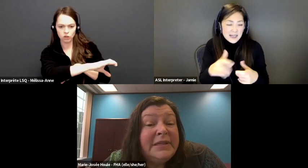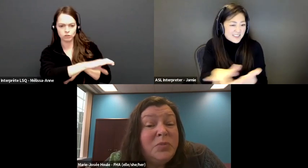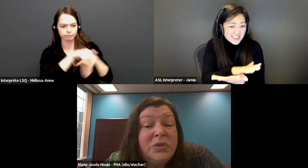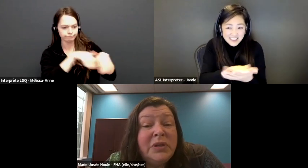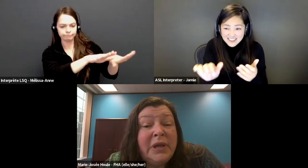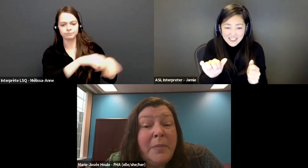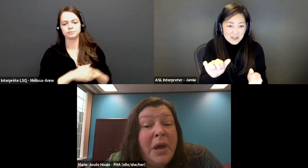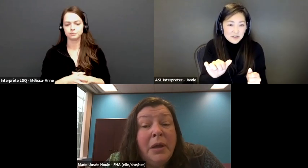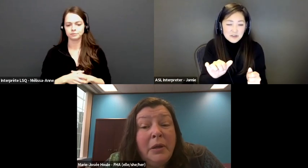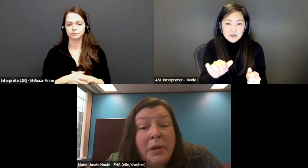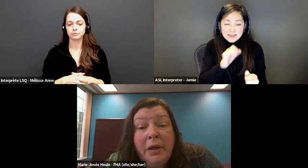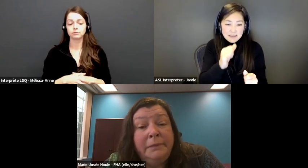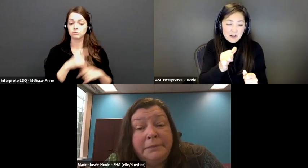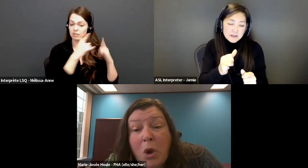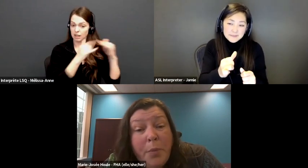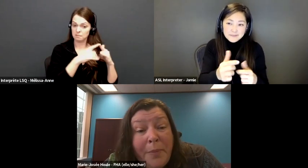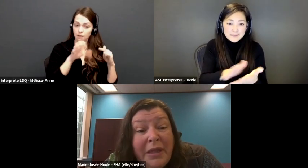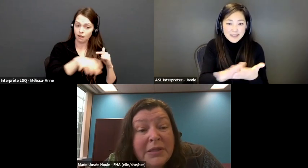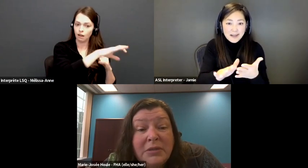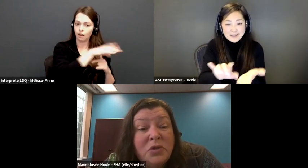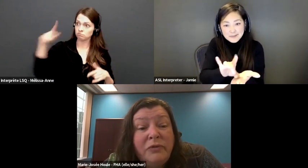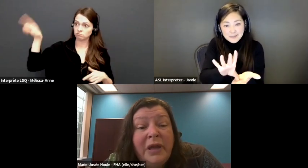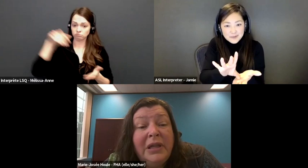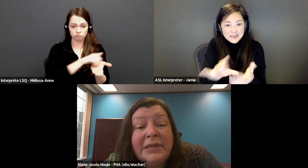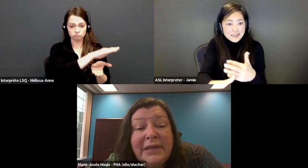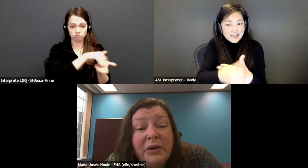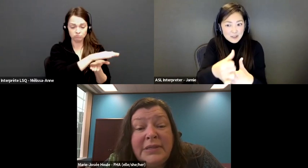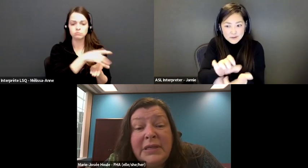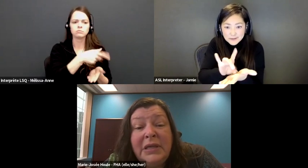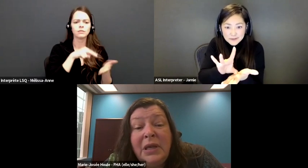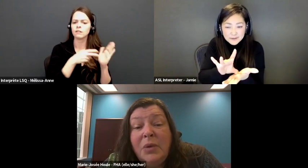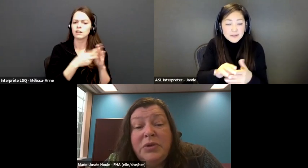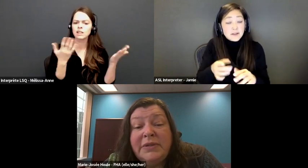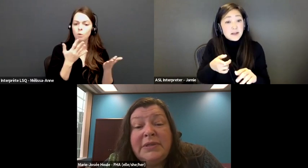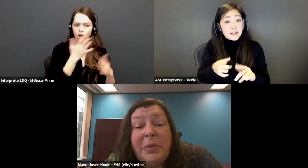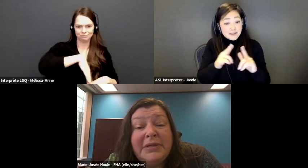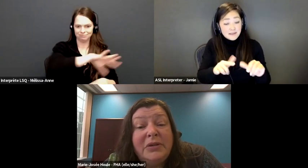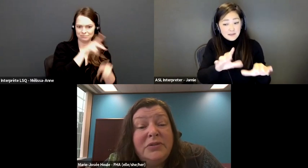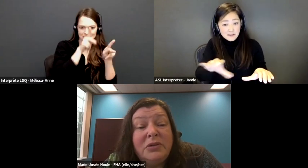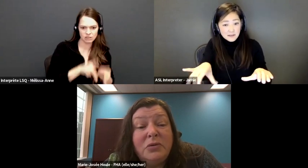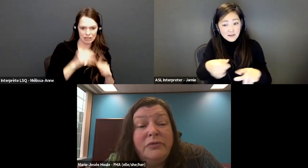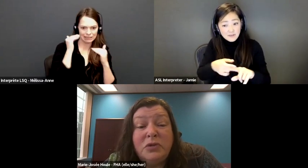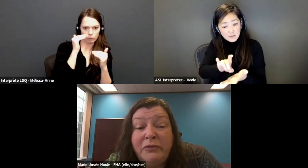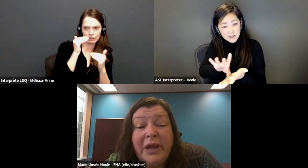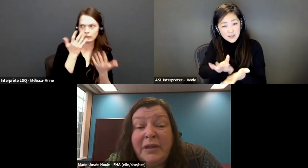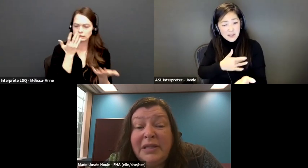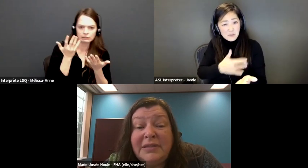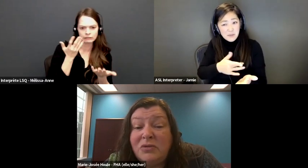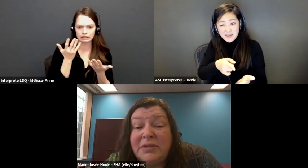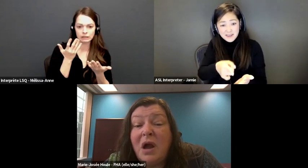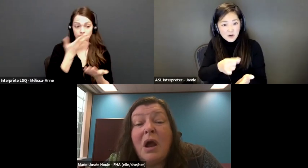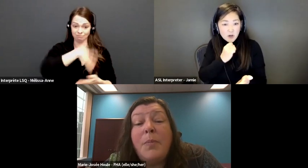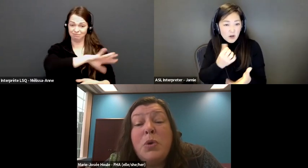fait, les expulsions des campements compromettent souvent la sécurité, puisque ces personnes se trouvent souvent dans